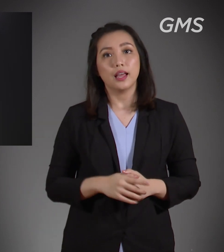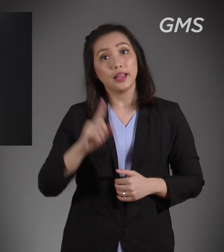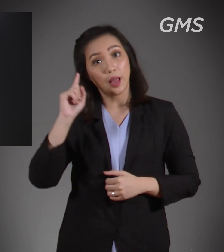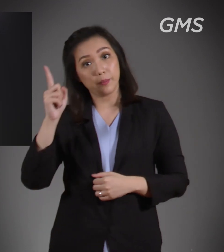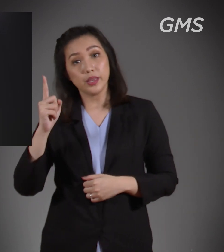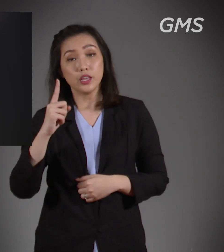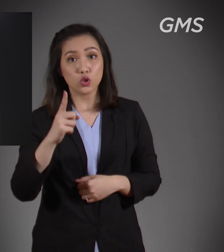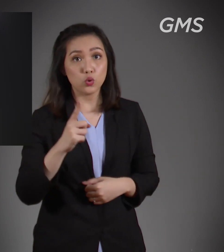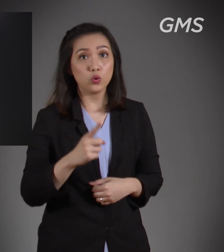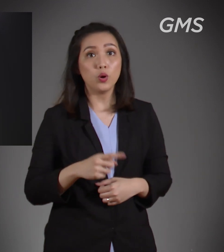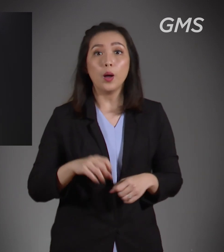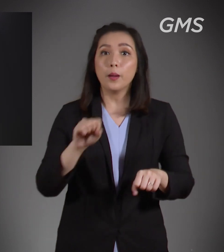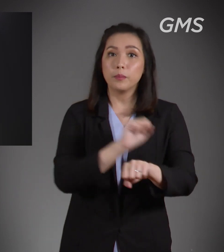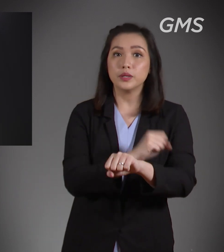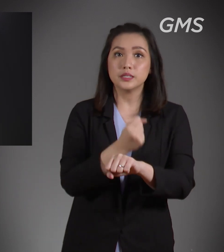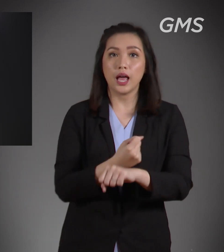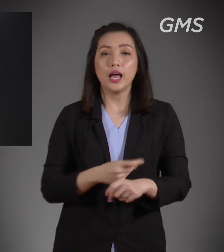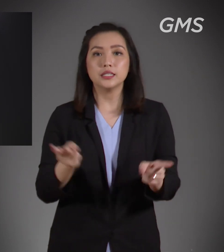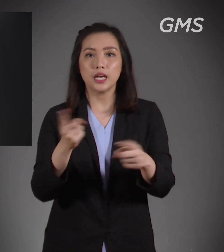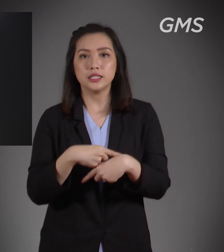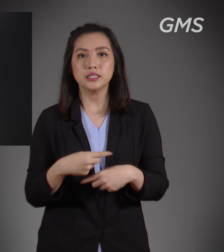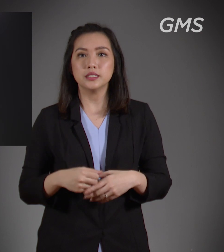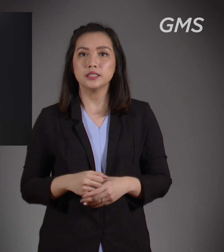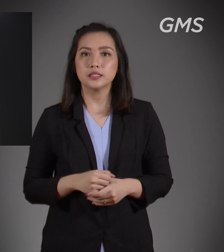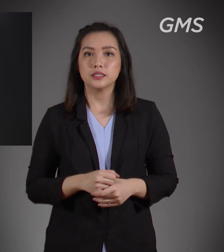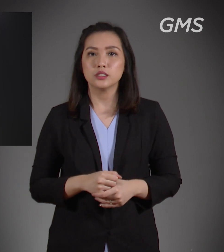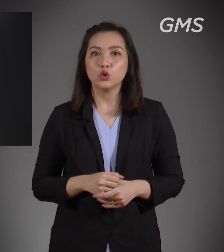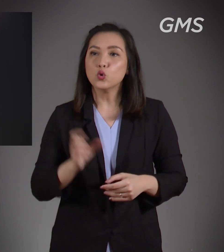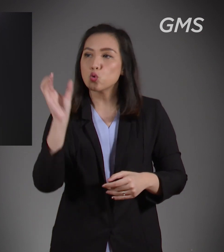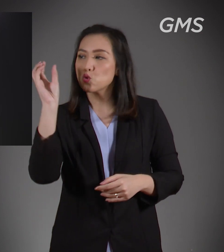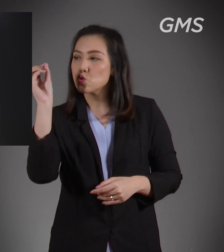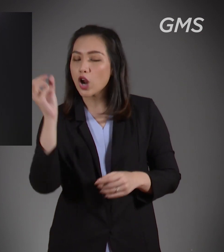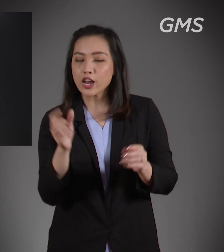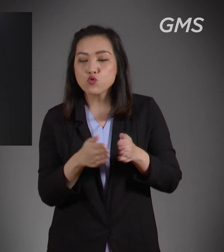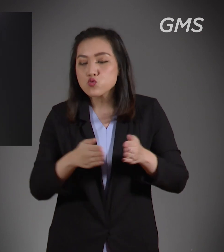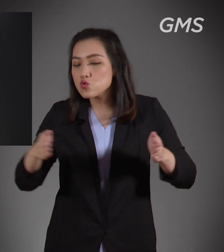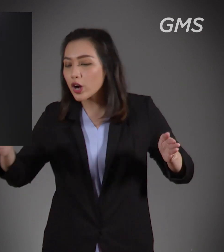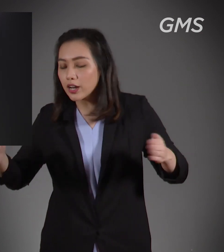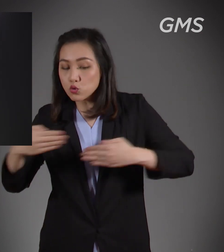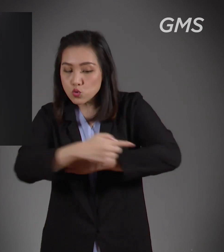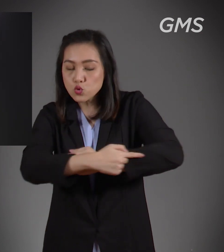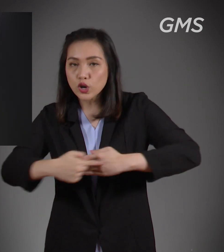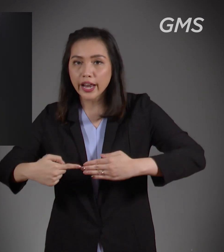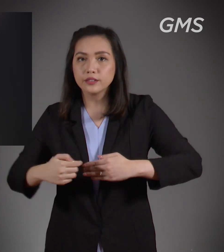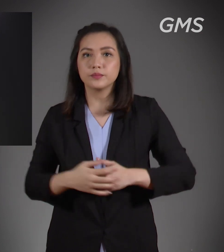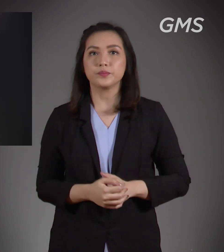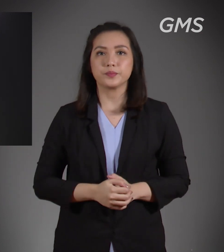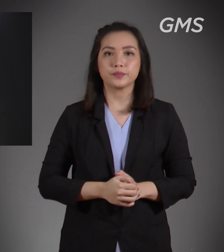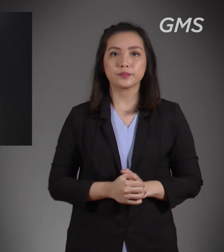Bahwa kalau seseorang kehilangan ketajaman rohaninya biasanya juga bisa jadi ngantem